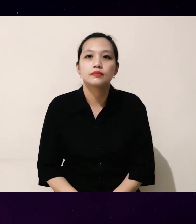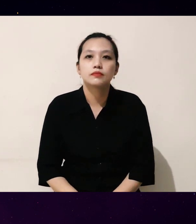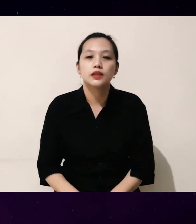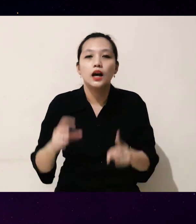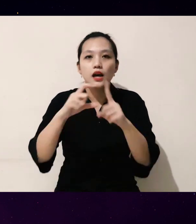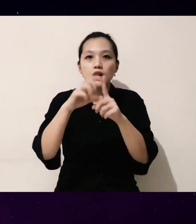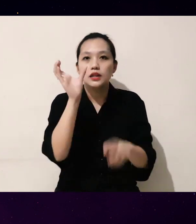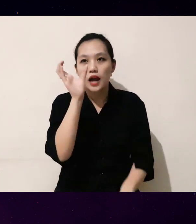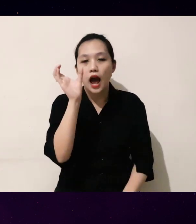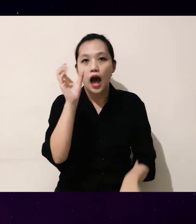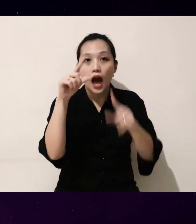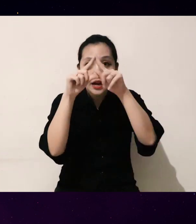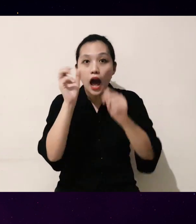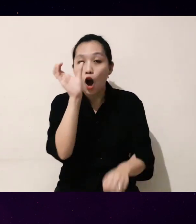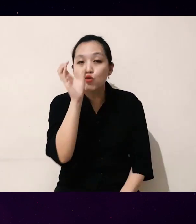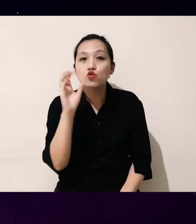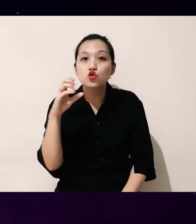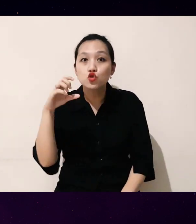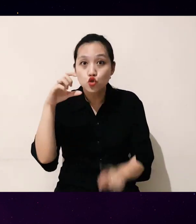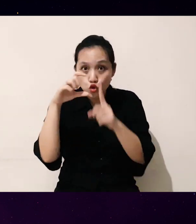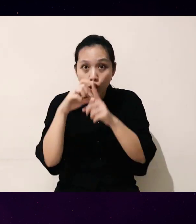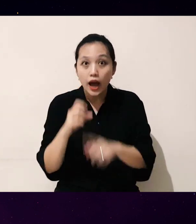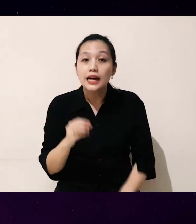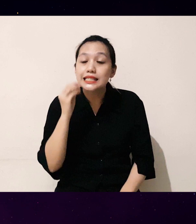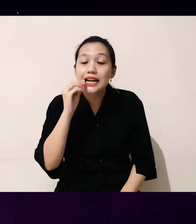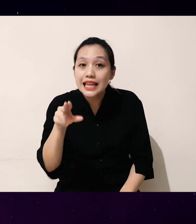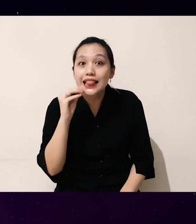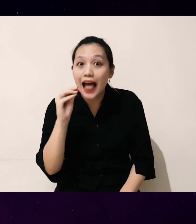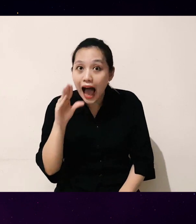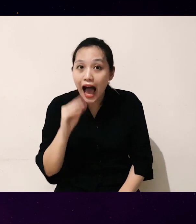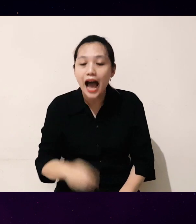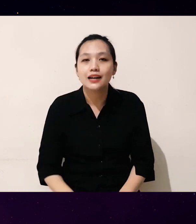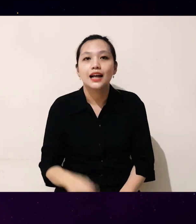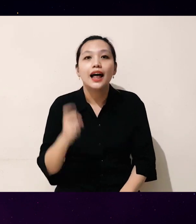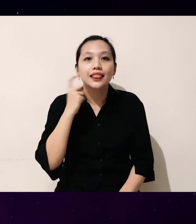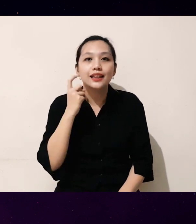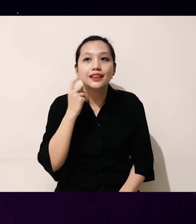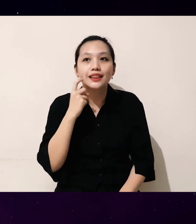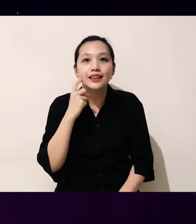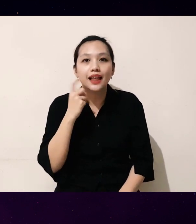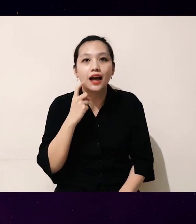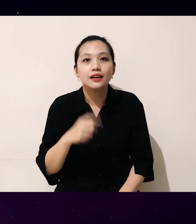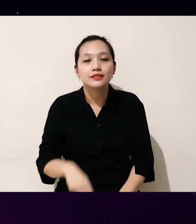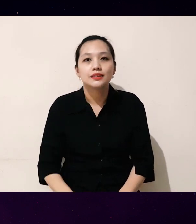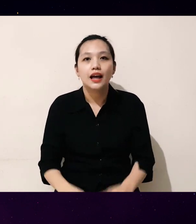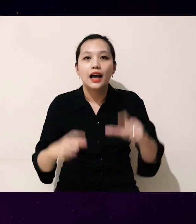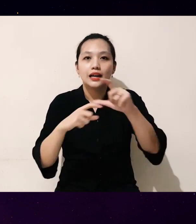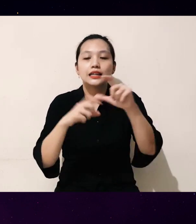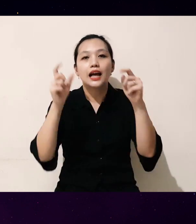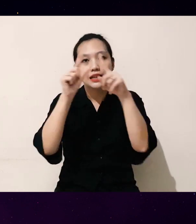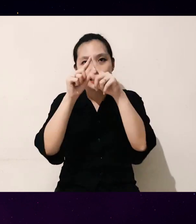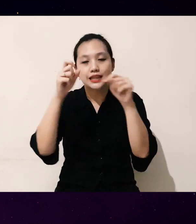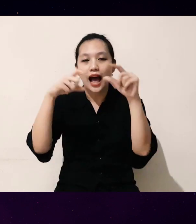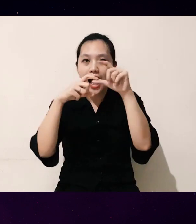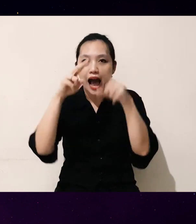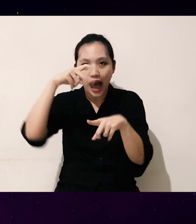kesaksian daripada hasil dia melatih hatinya percaya kepada Tuhan. Dia berkata, sia-sialah kamu bangun